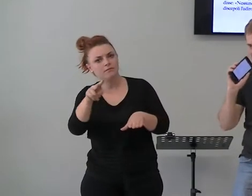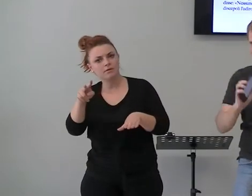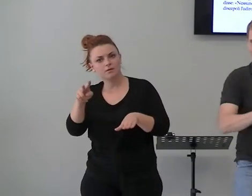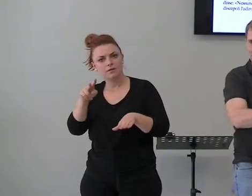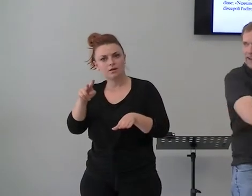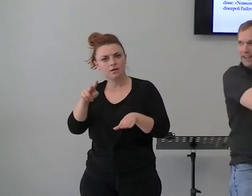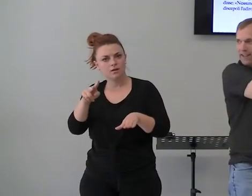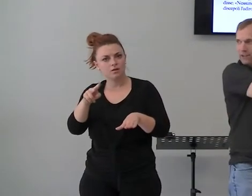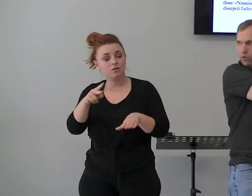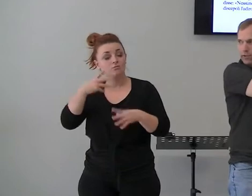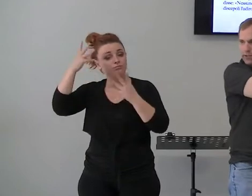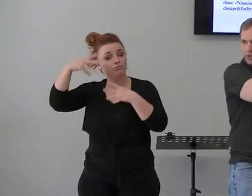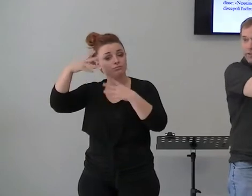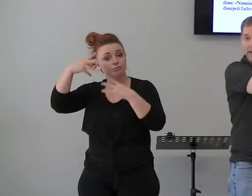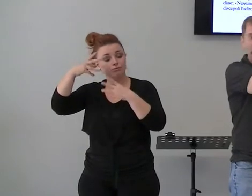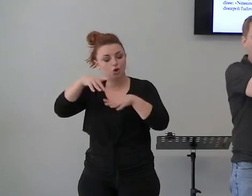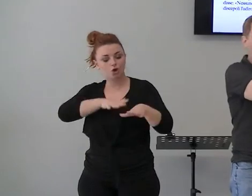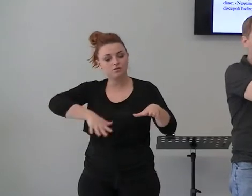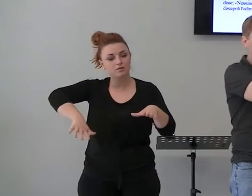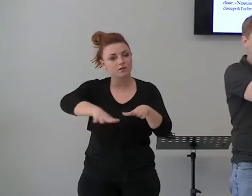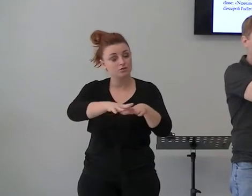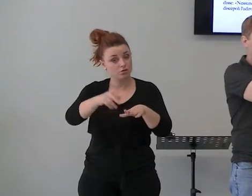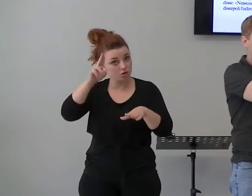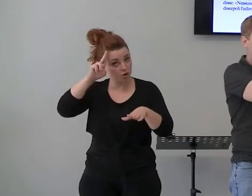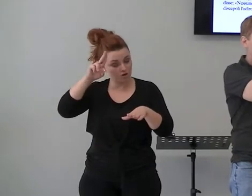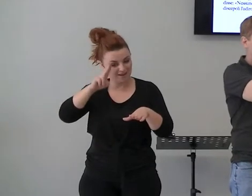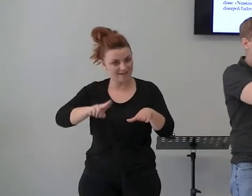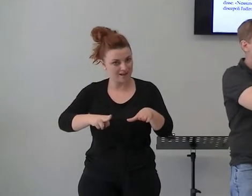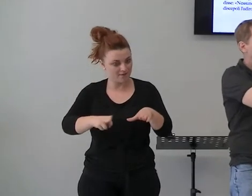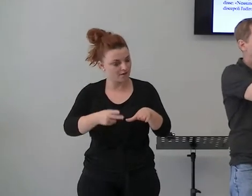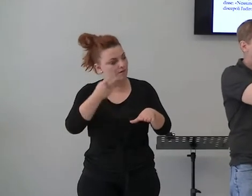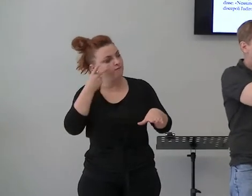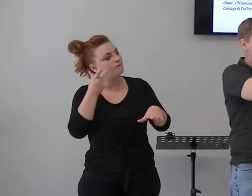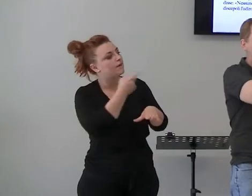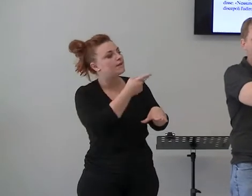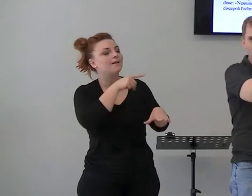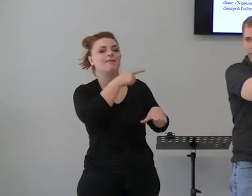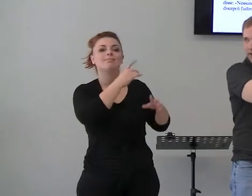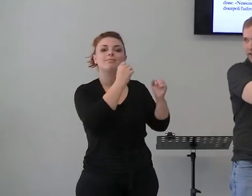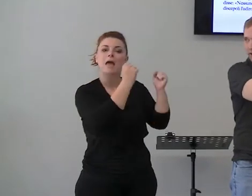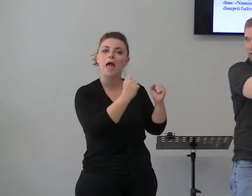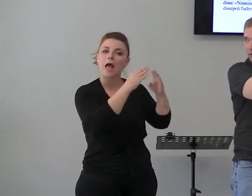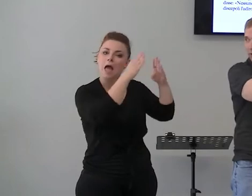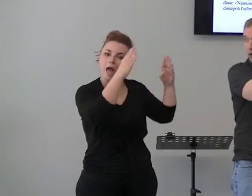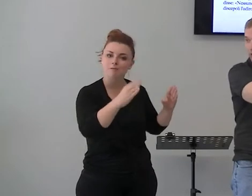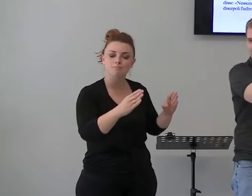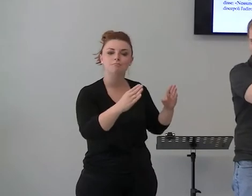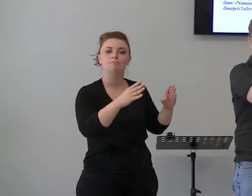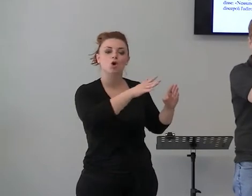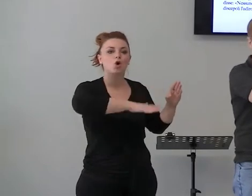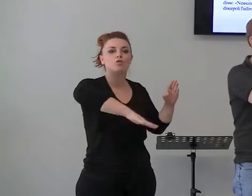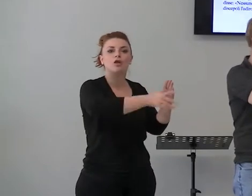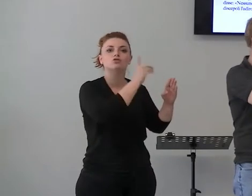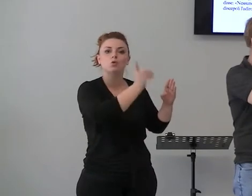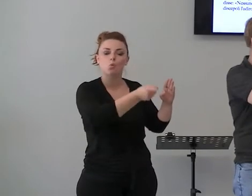chiave. Vede il contesto nel Tempio. Vede quello che sta succedendo nel suo